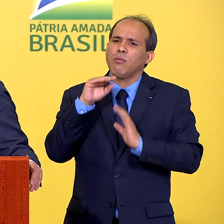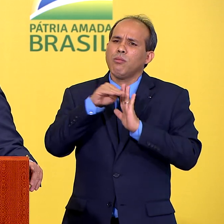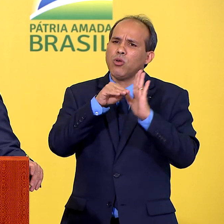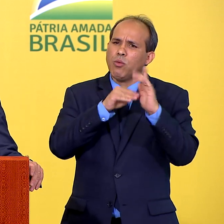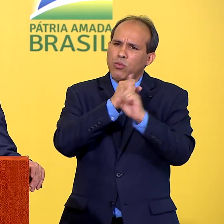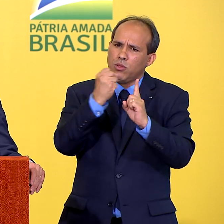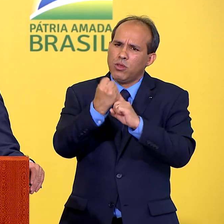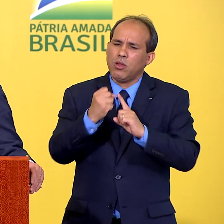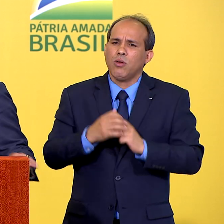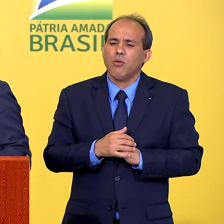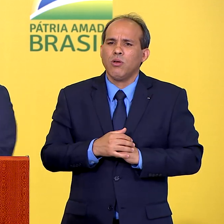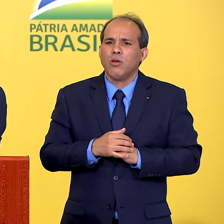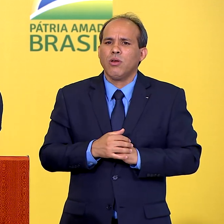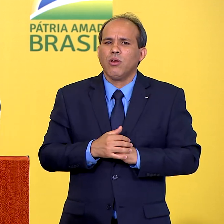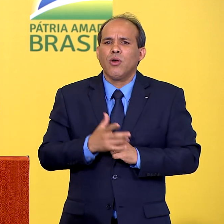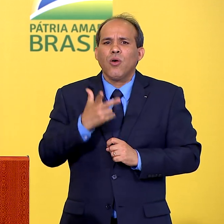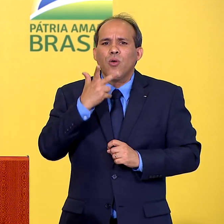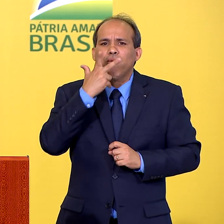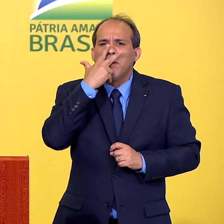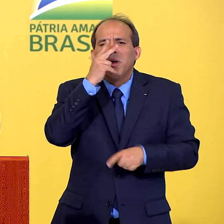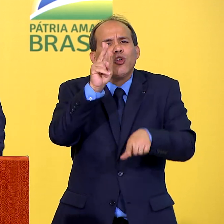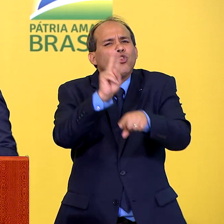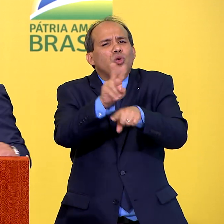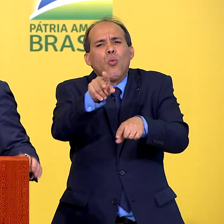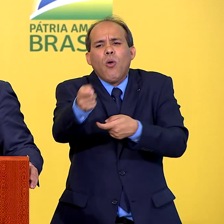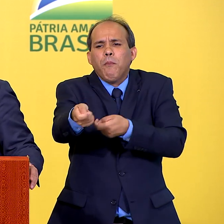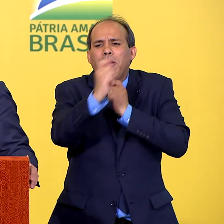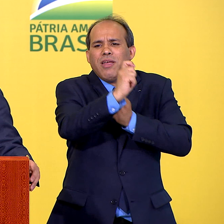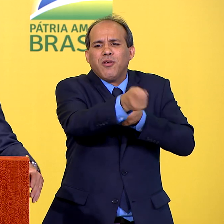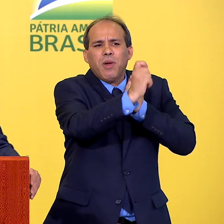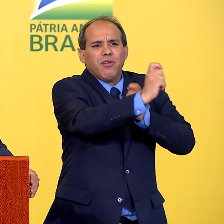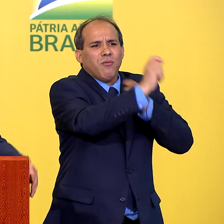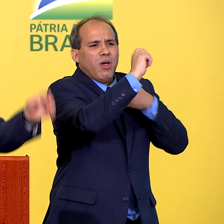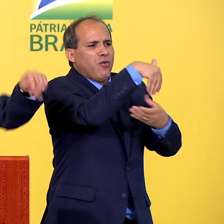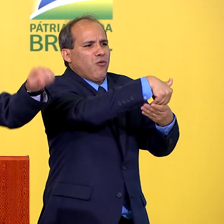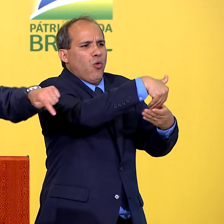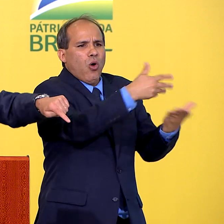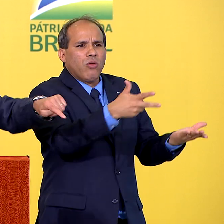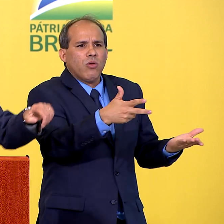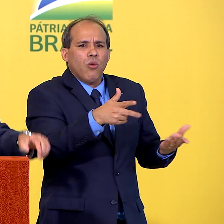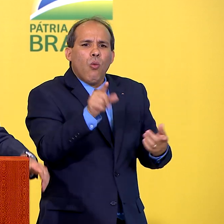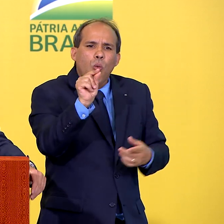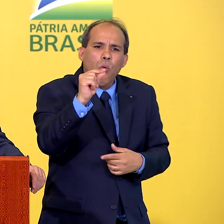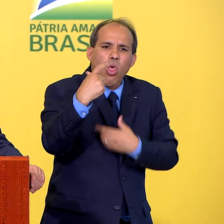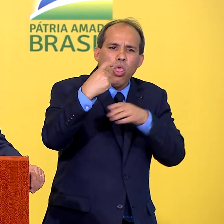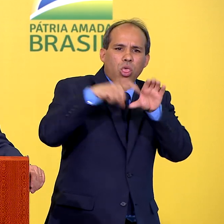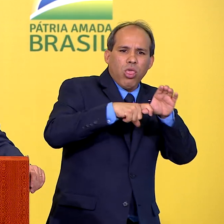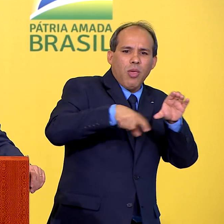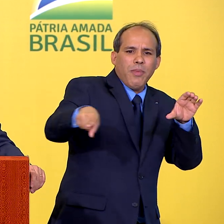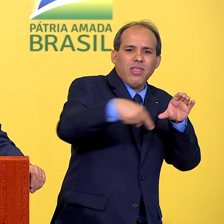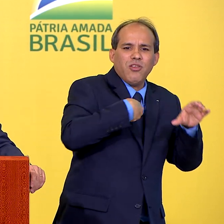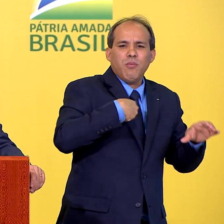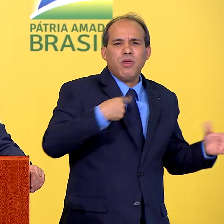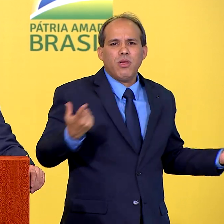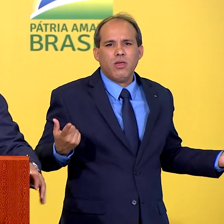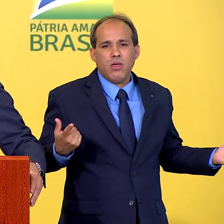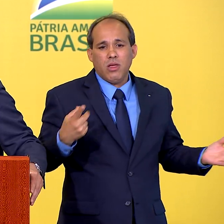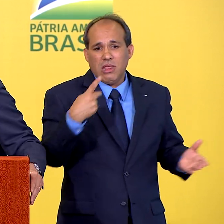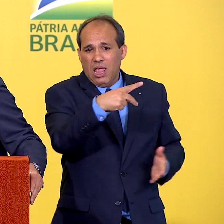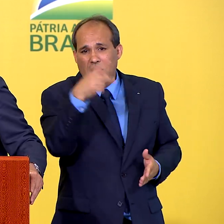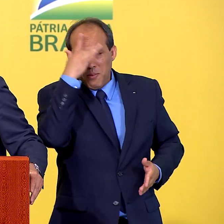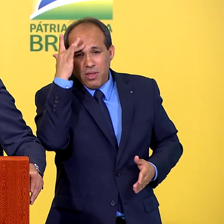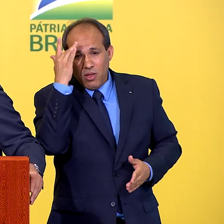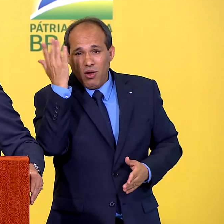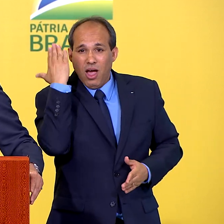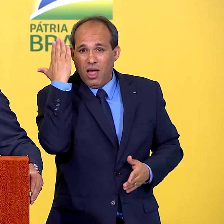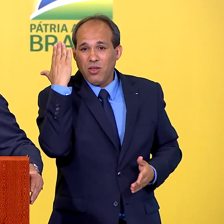passado que se tratavam de pescarias eleitorais, produção de dependência das pessoas. O